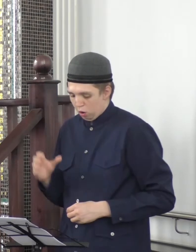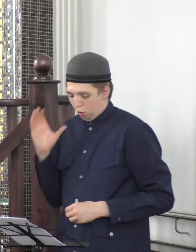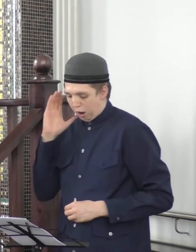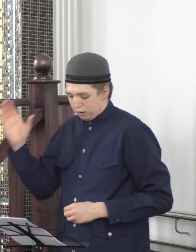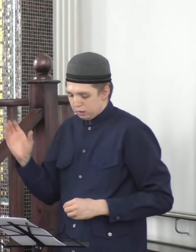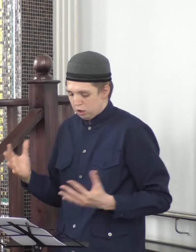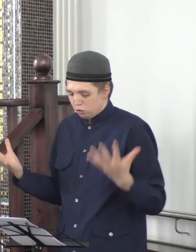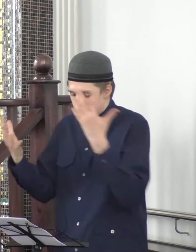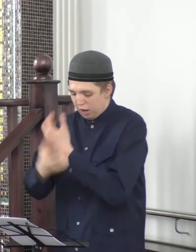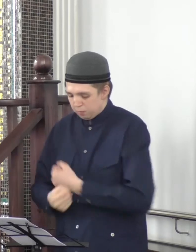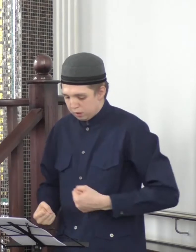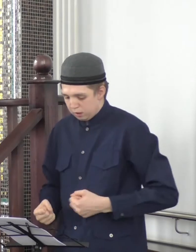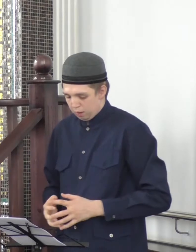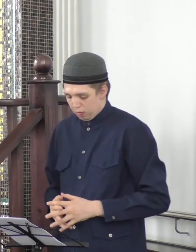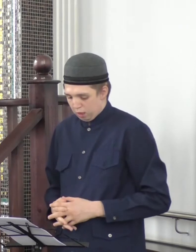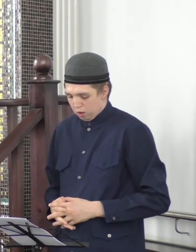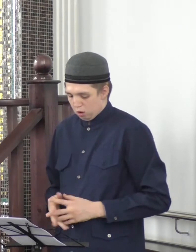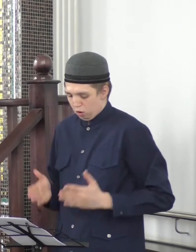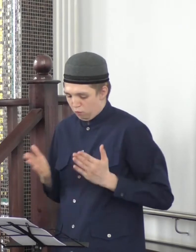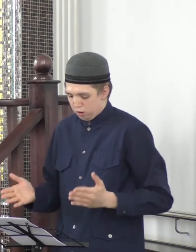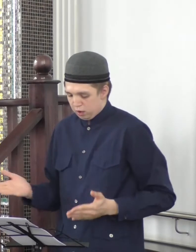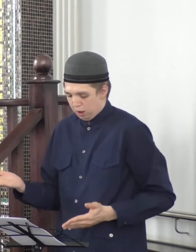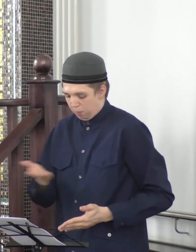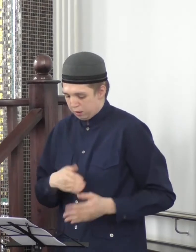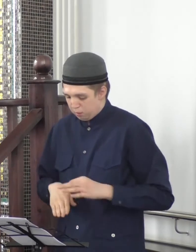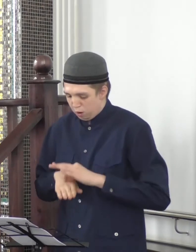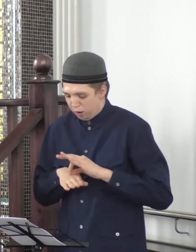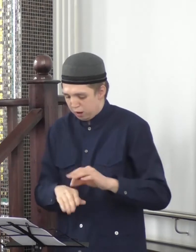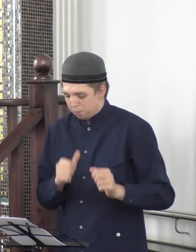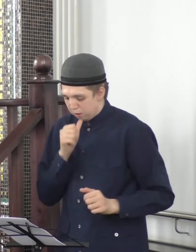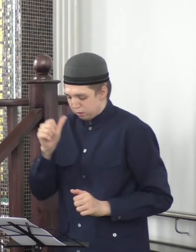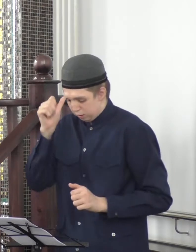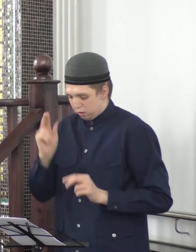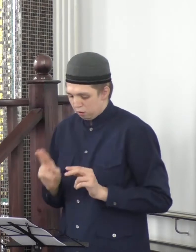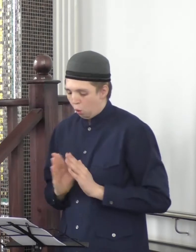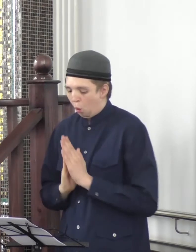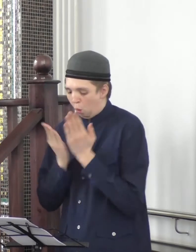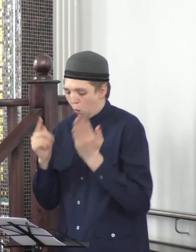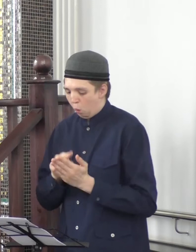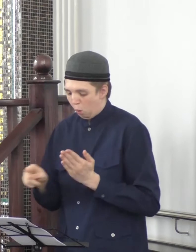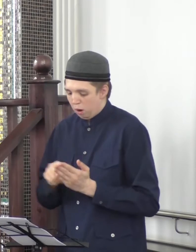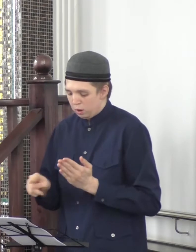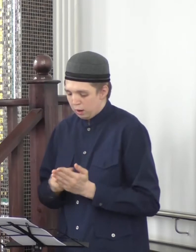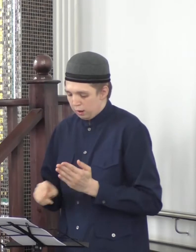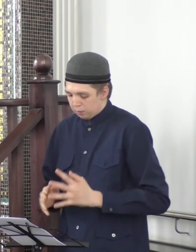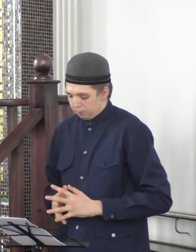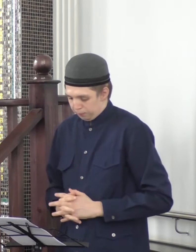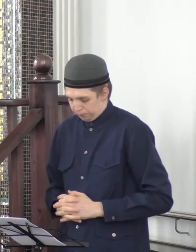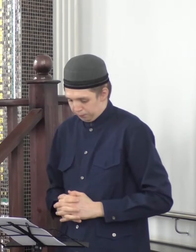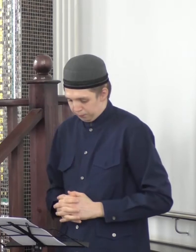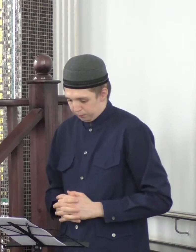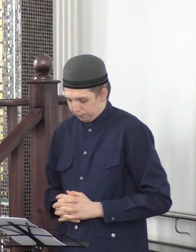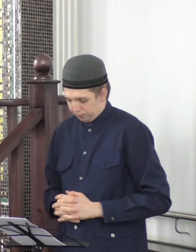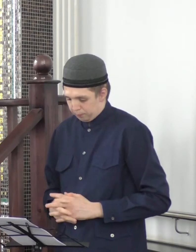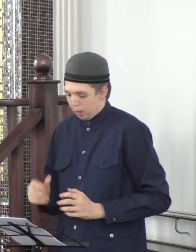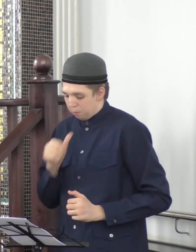зәкәтләр, изгіліклер, күштәнәшләр, бүләкләр, ғайетләр, бүтін мәшетләр өзінше